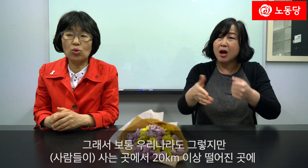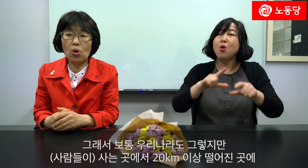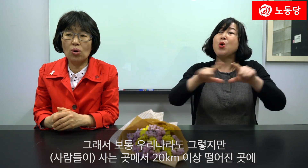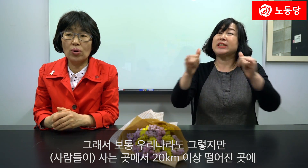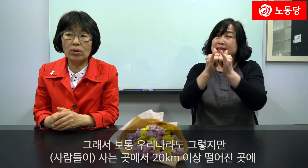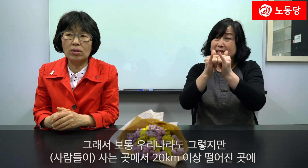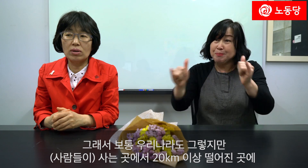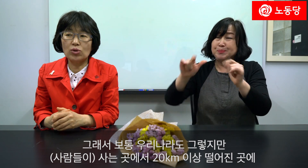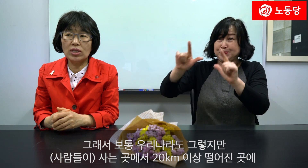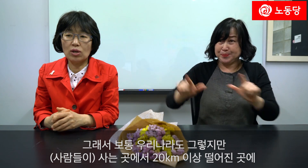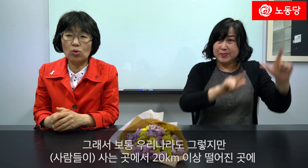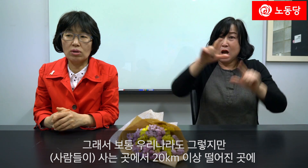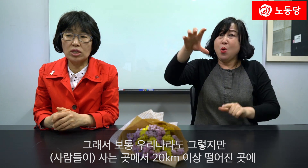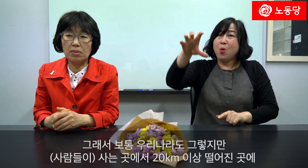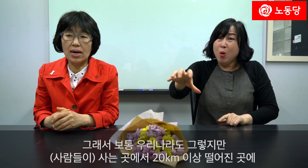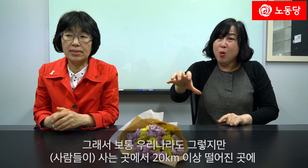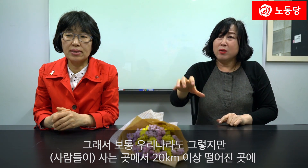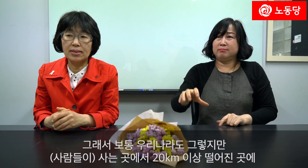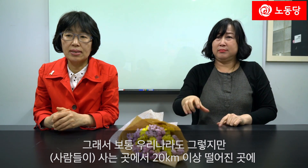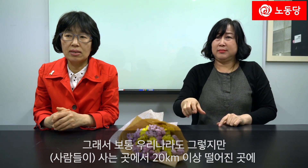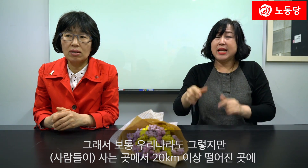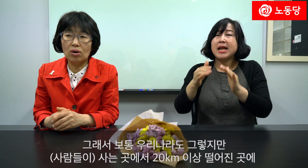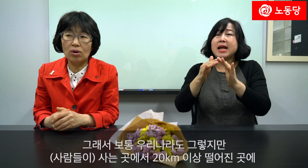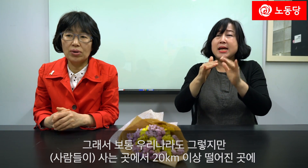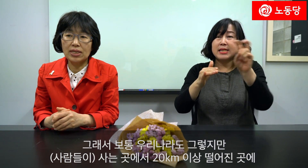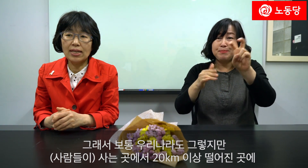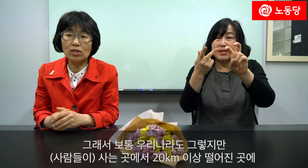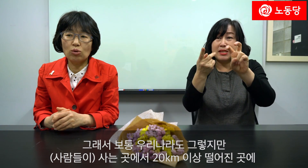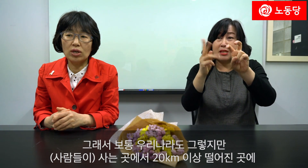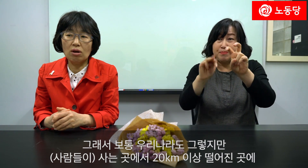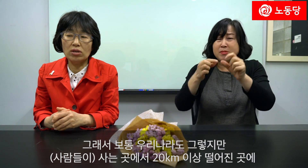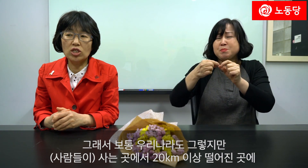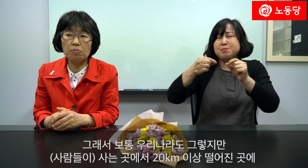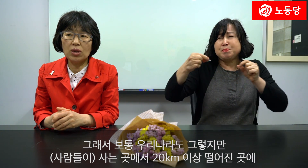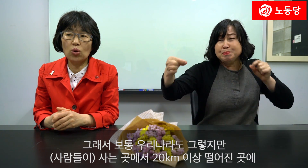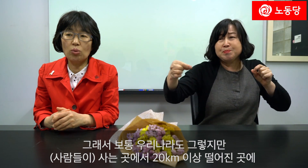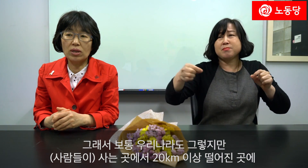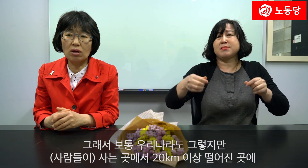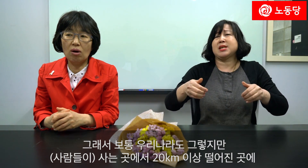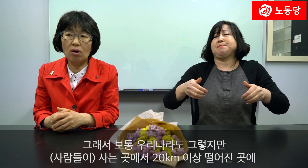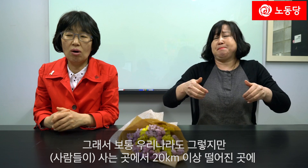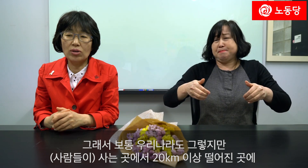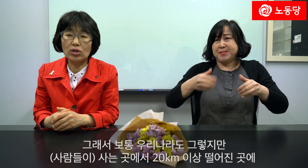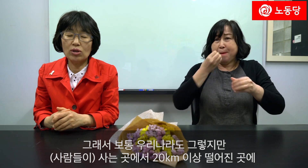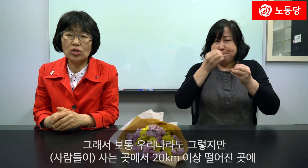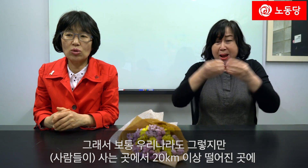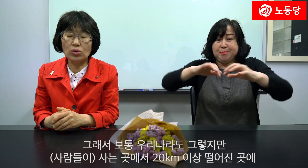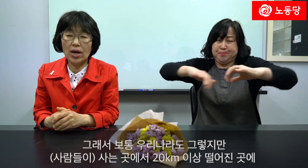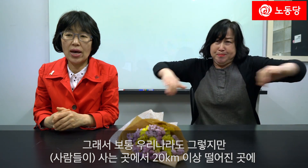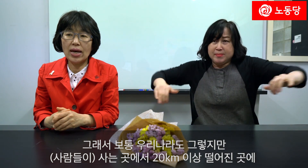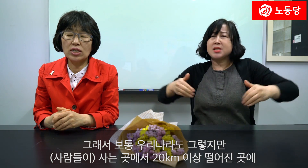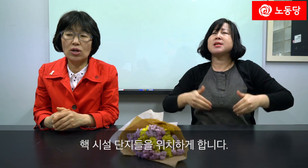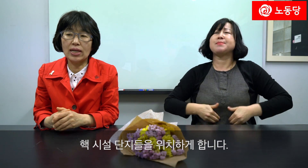그래서 보통 우리나라도 그렇지만 사는 곳에서 20km